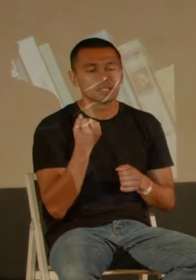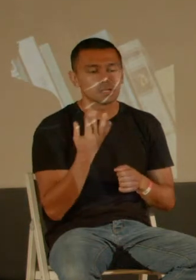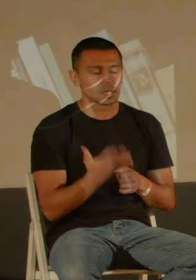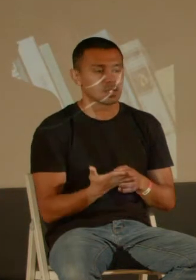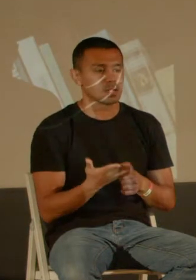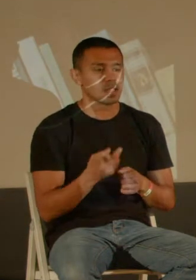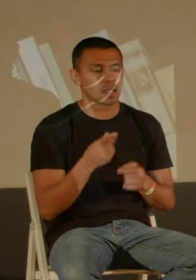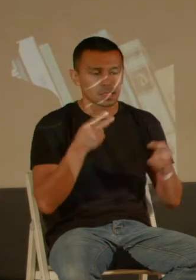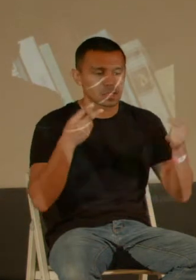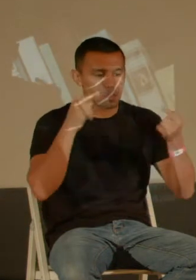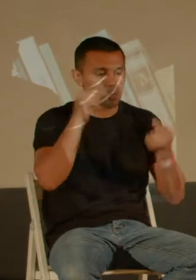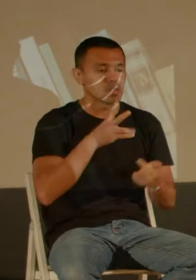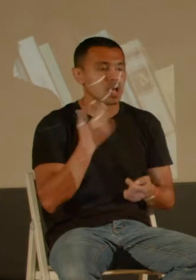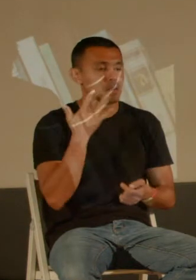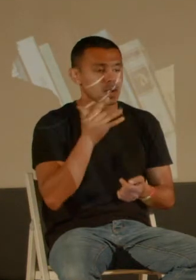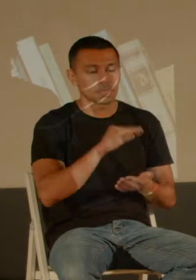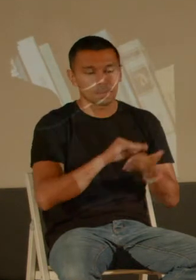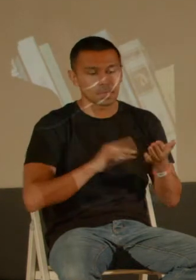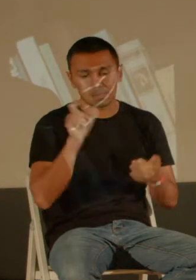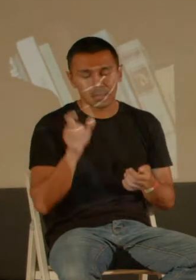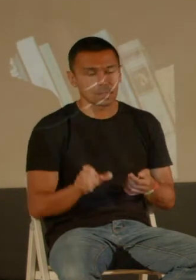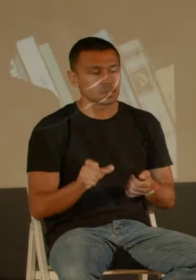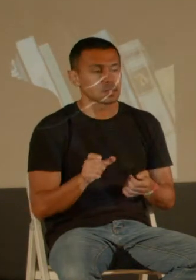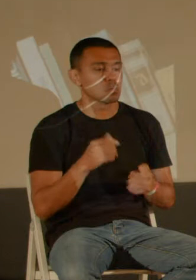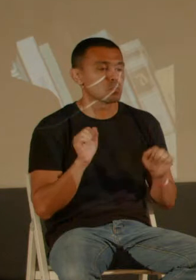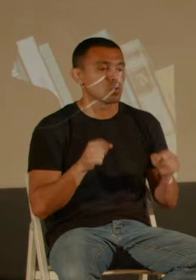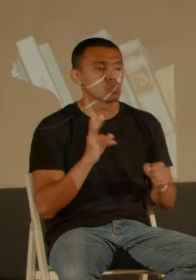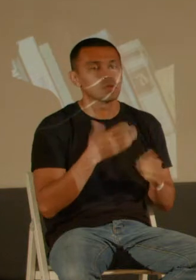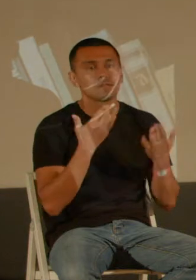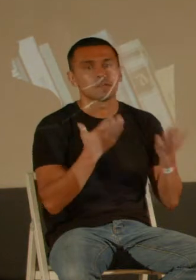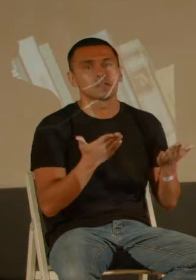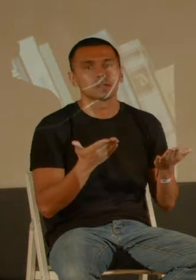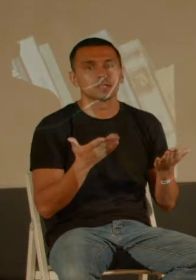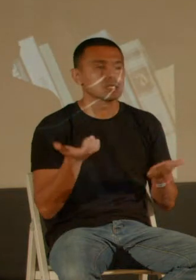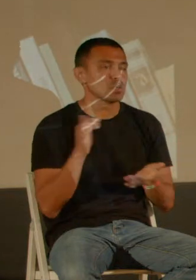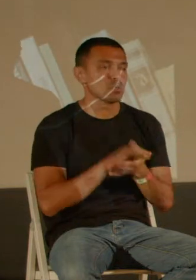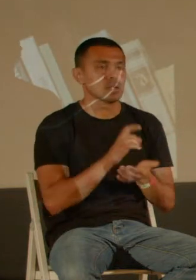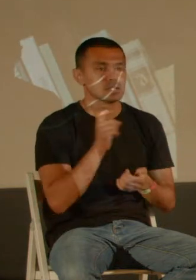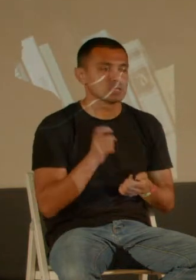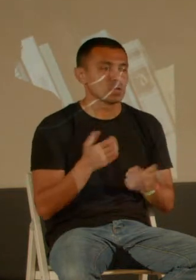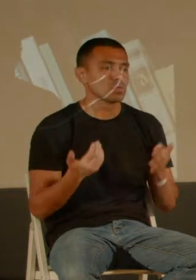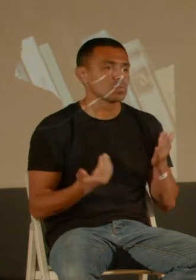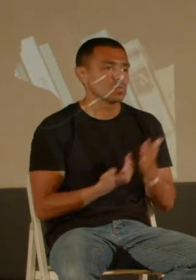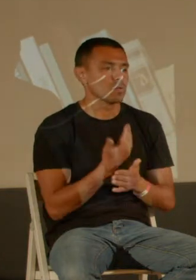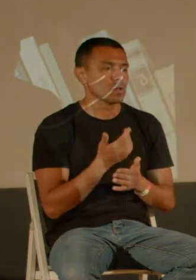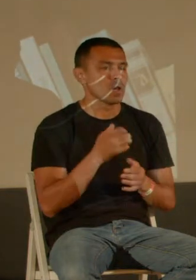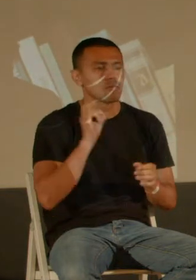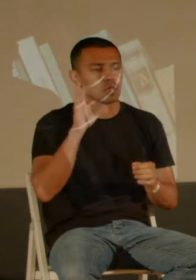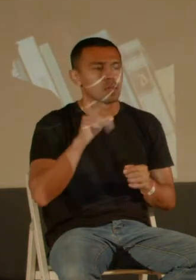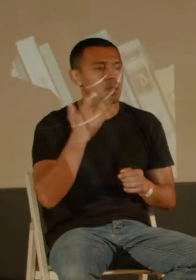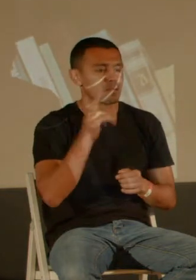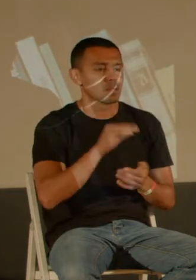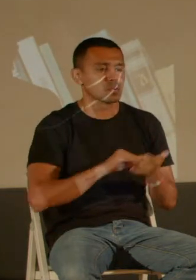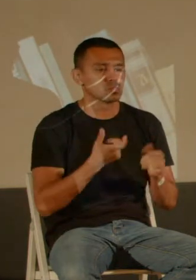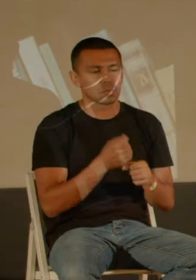настільки нетипово для американської письменниці. Можливо, хто з вас знайомий з нонфікшн-авторами американськими,